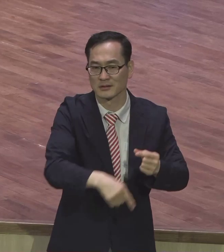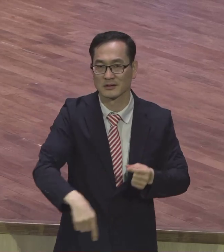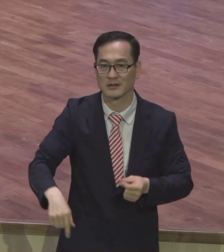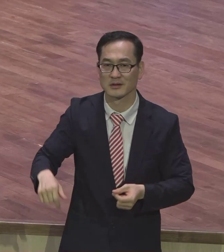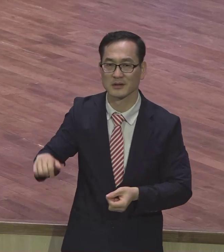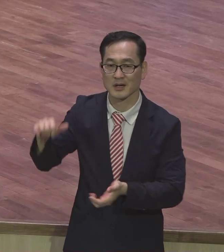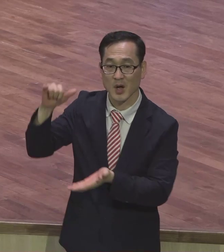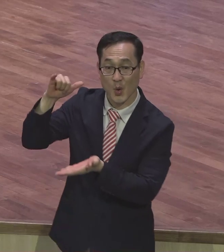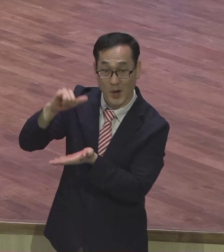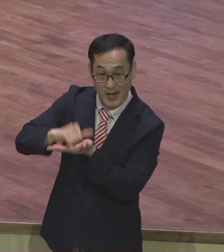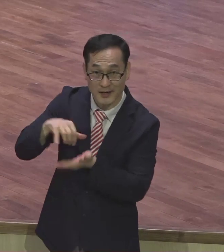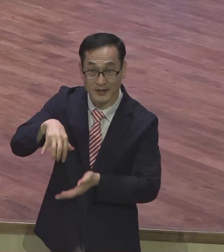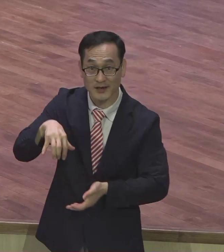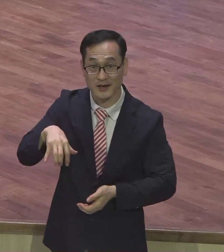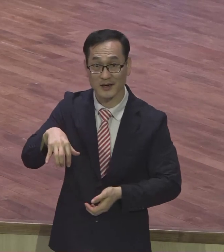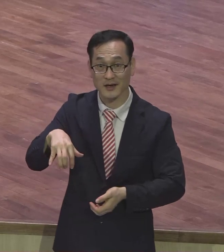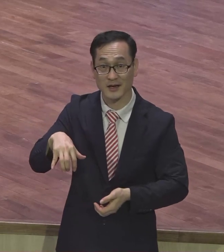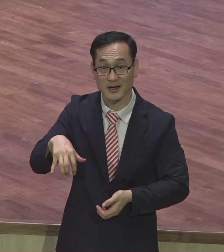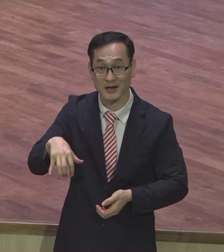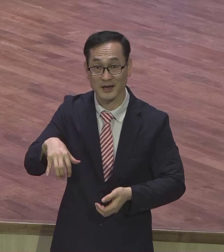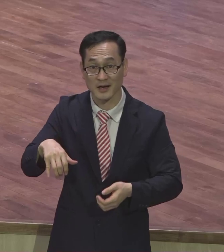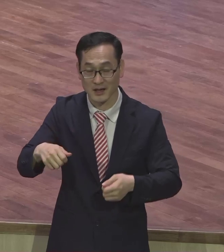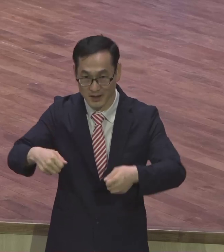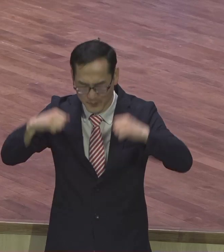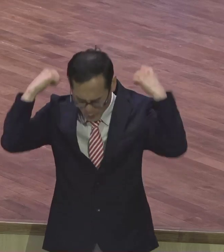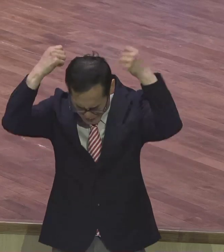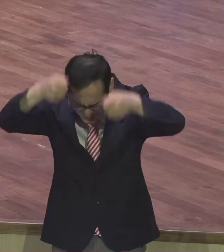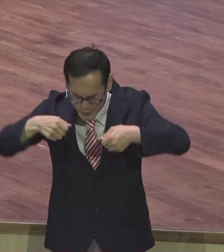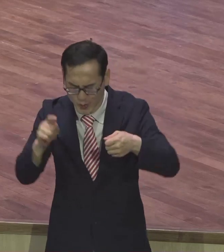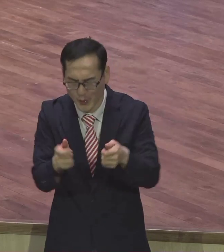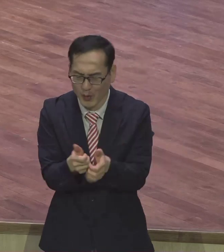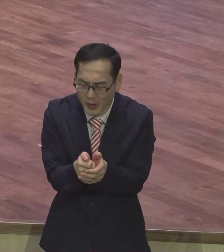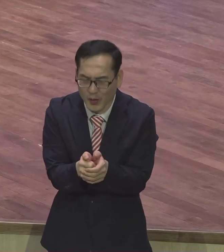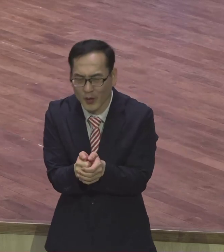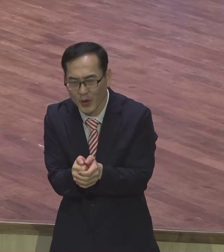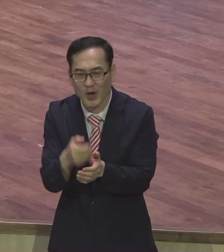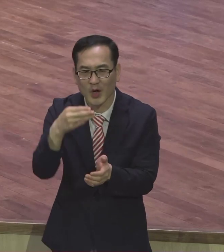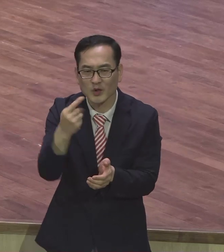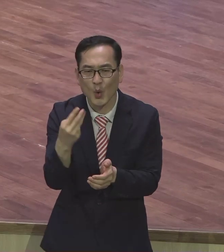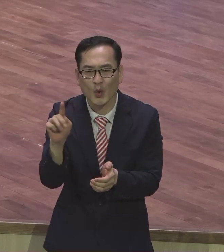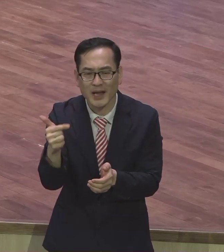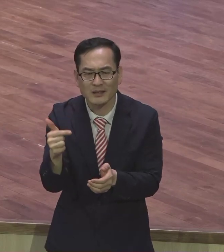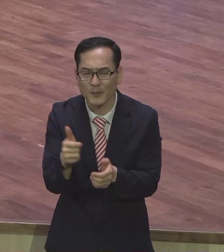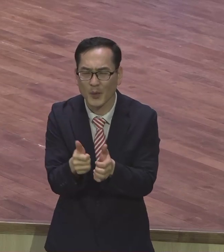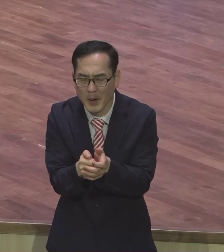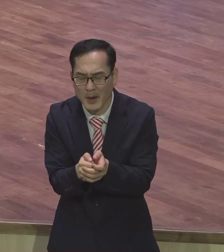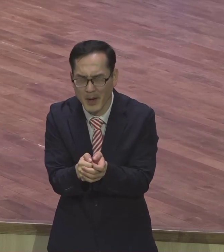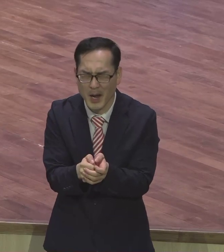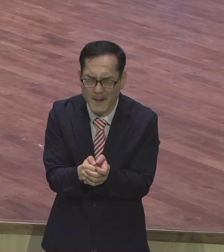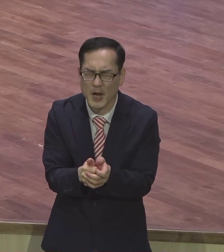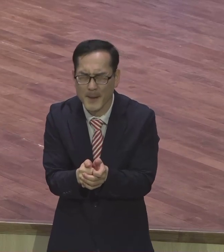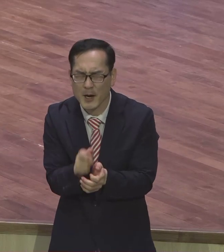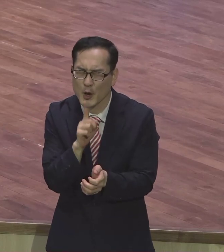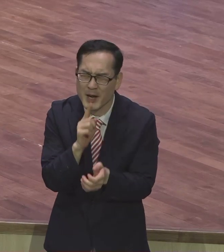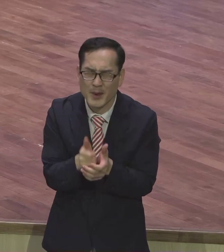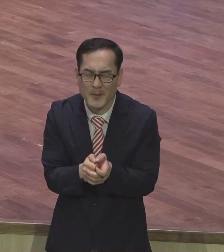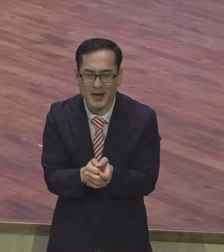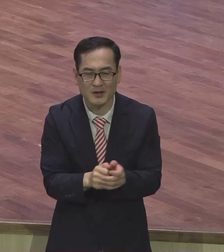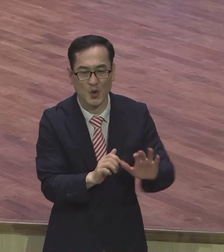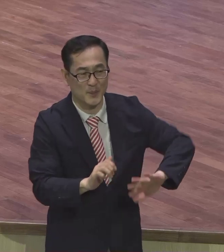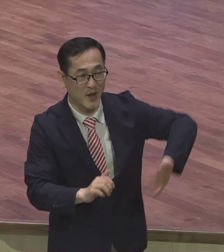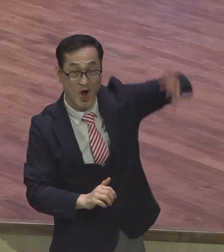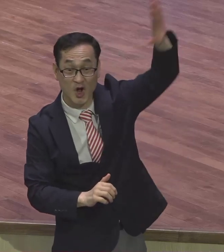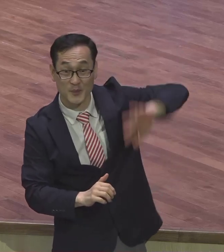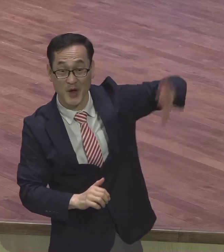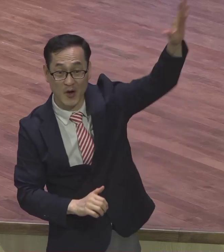왔다 갔다 하잖아요 그러면 뒤집어 쓰고 막 토라 옳습니다 막 벽을 향해서 전부